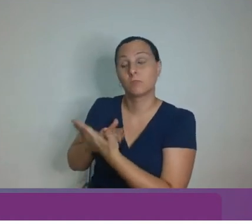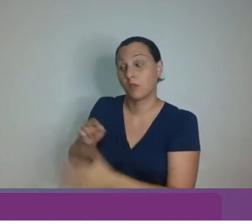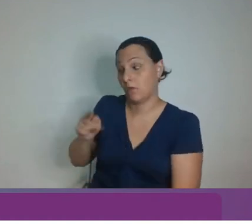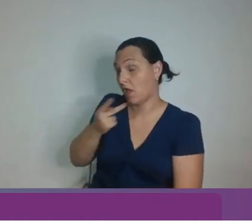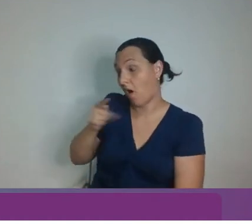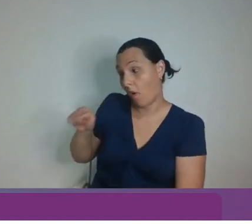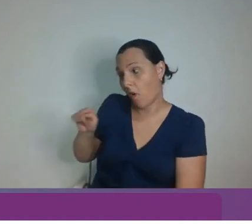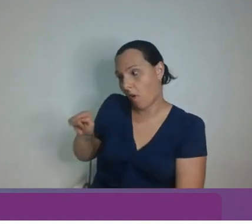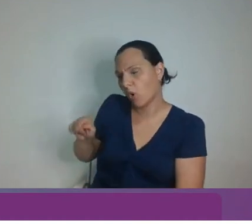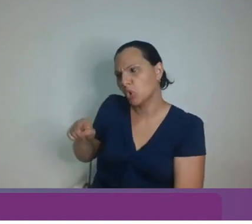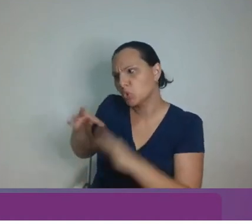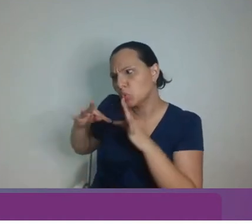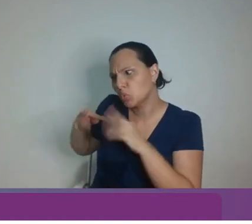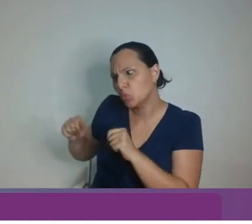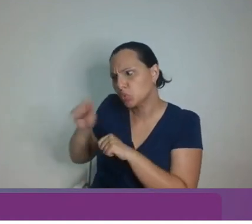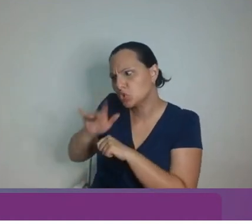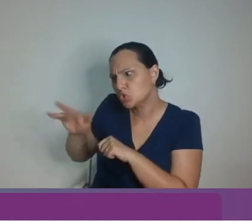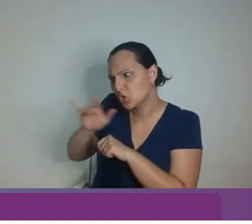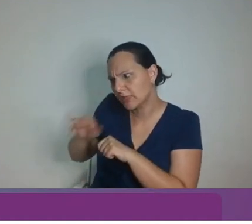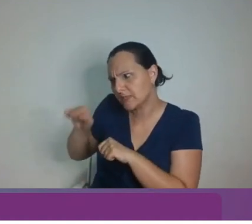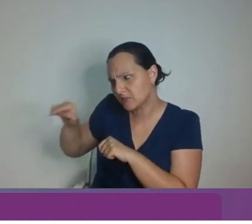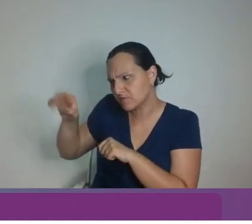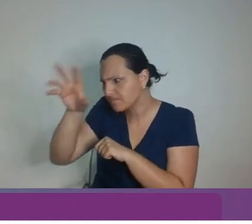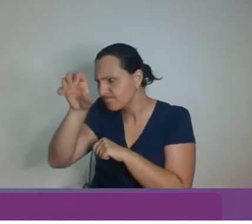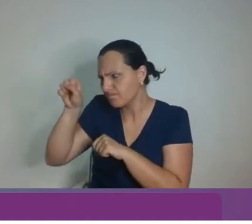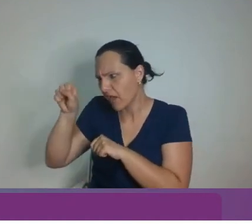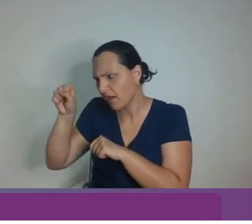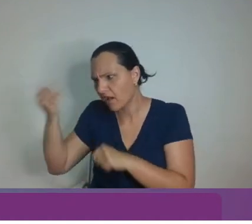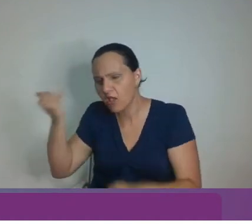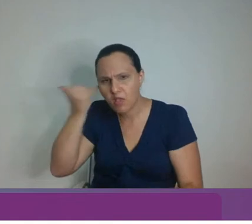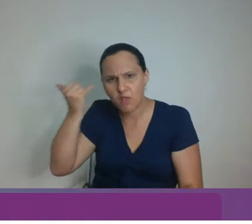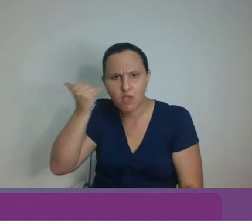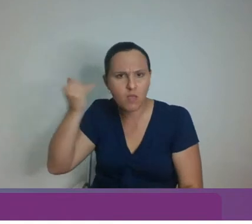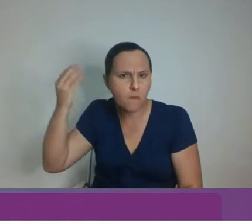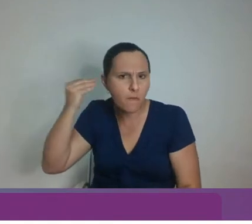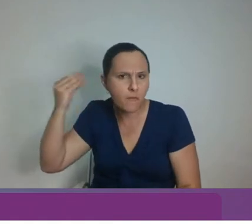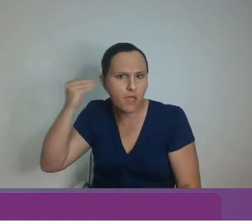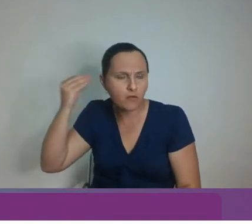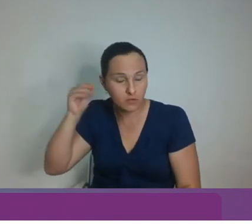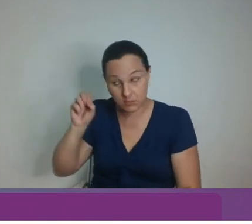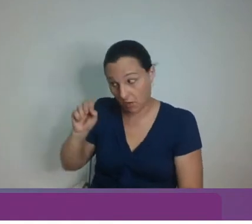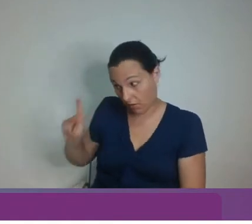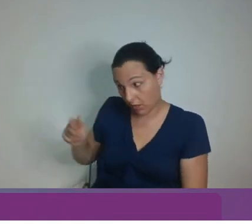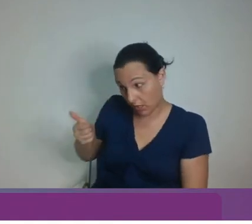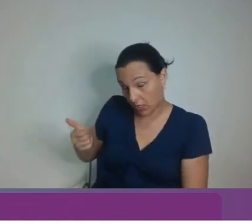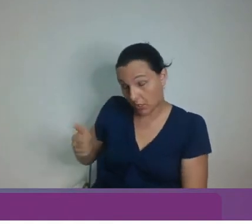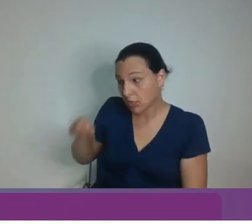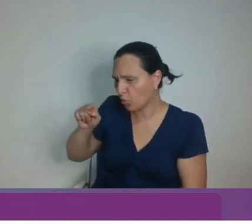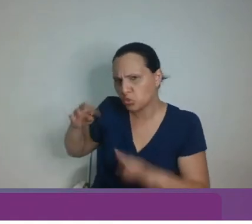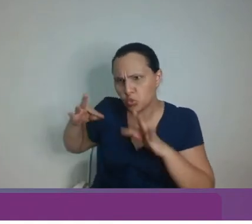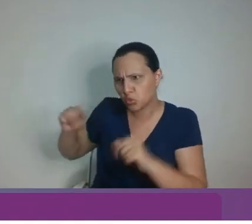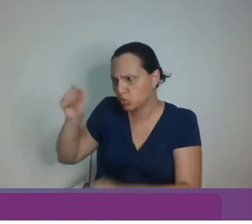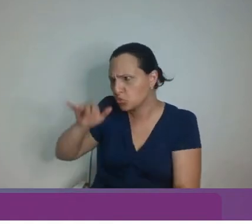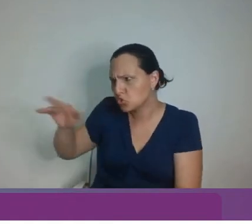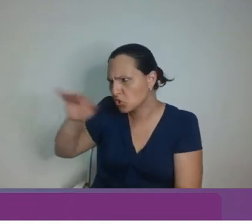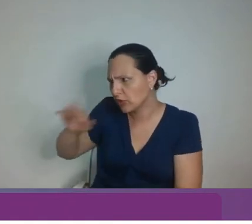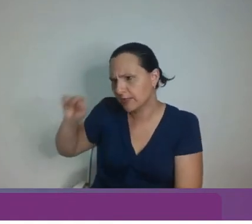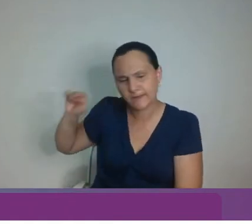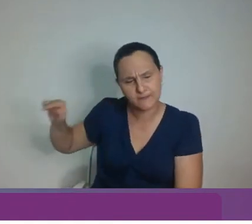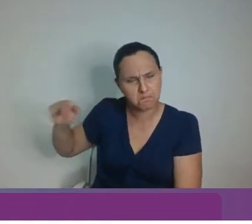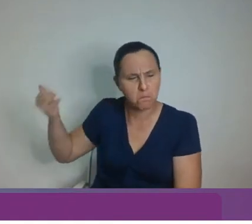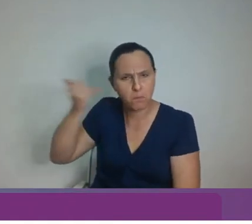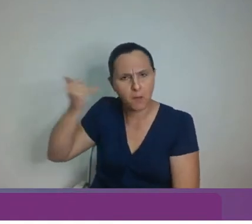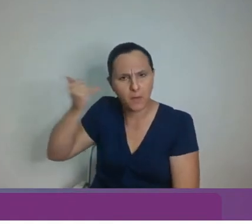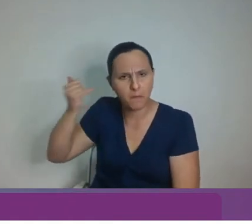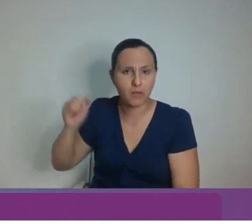passa, beleza? Beleza, é uma estratégia de tradução. Todas as soletrações, ele vai ficar responsável, e você já descansa no quesito